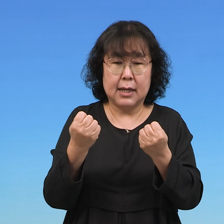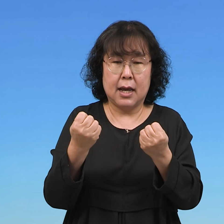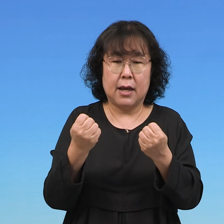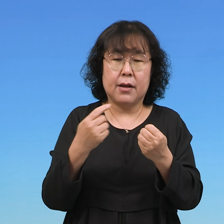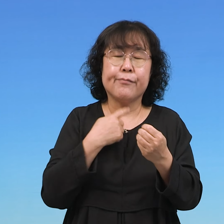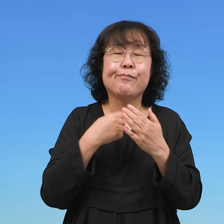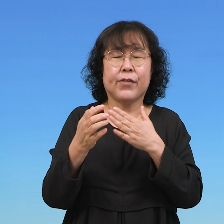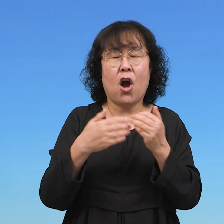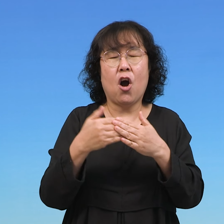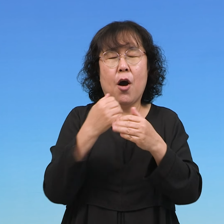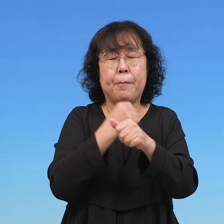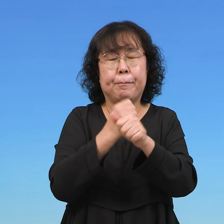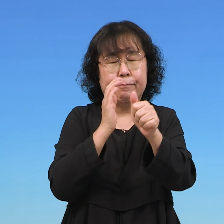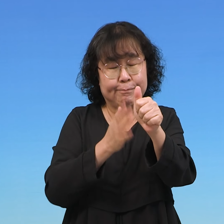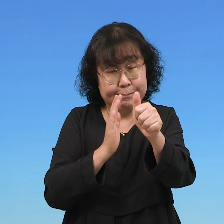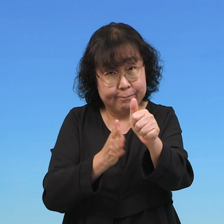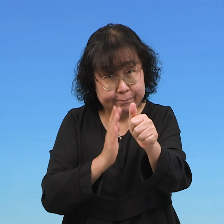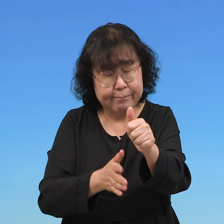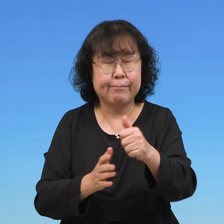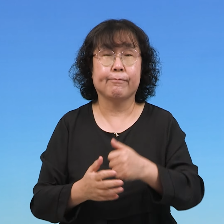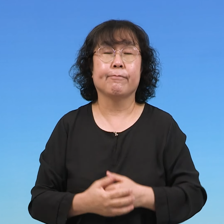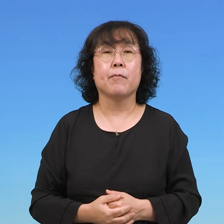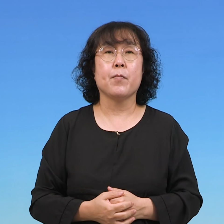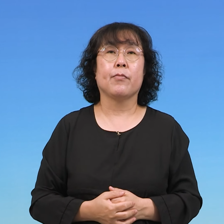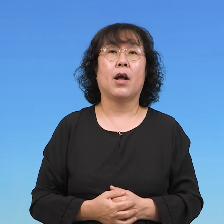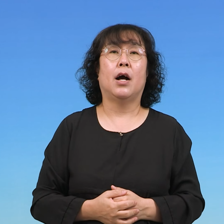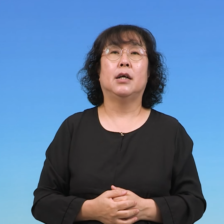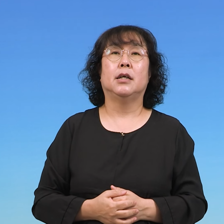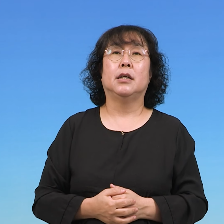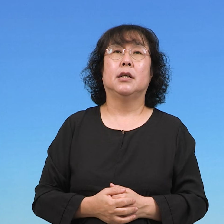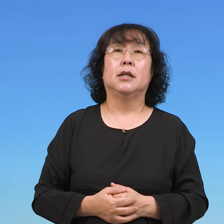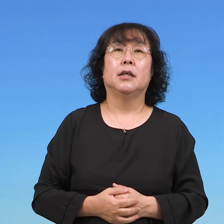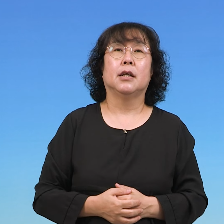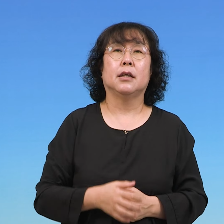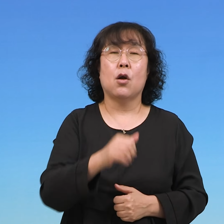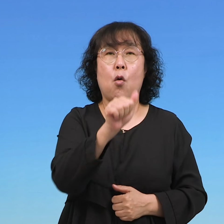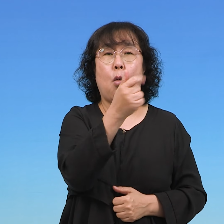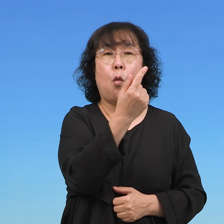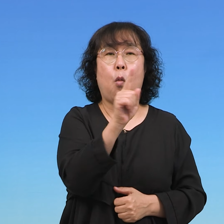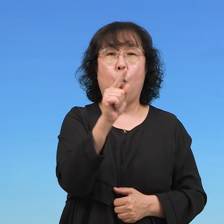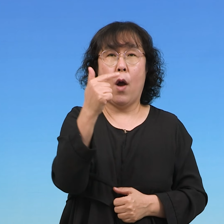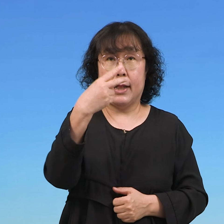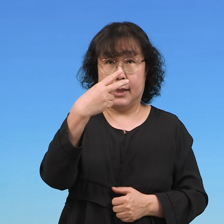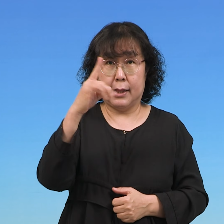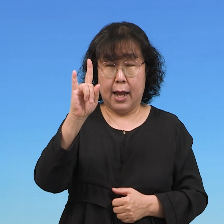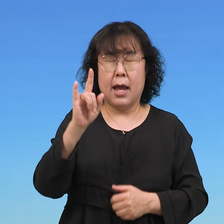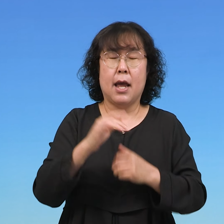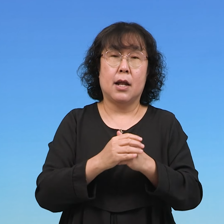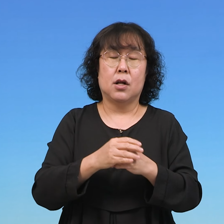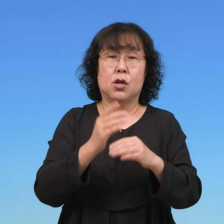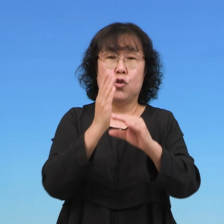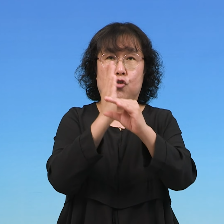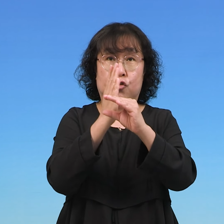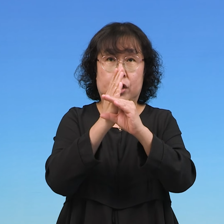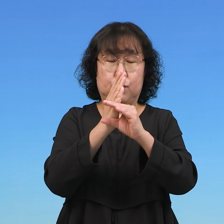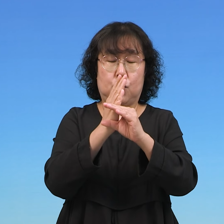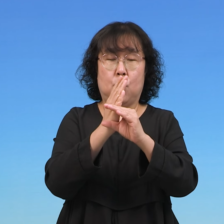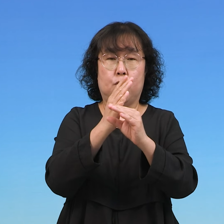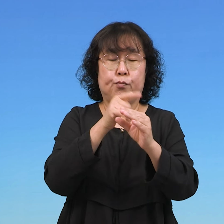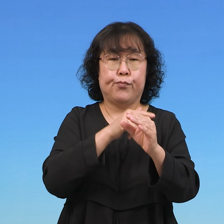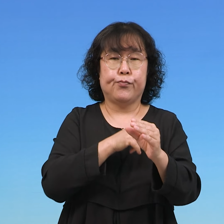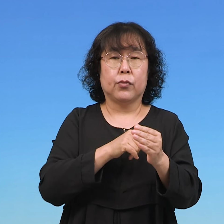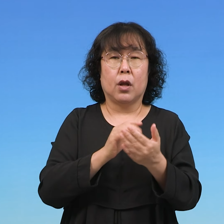되시기를 바랍니다. 제가 오늘 이런 맥락으로 이제 이 환대를 주제로 해서 말씀을 제가